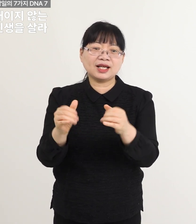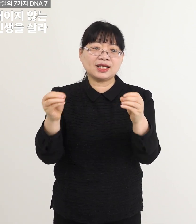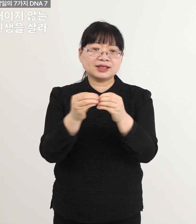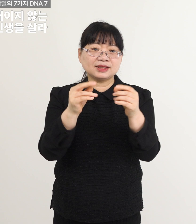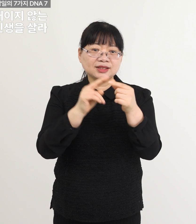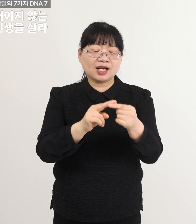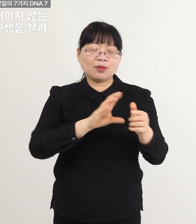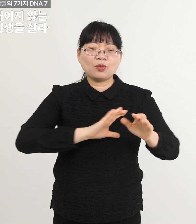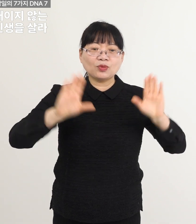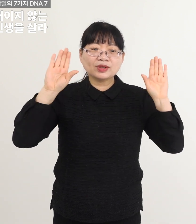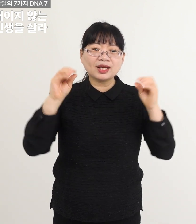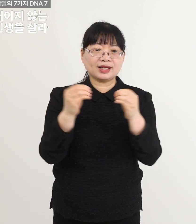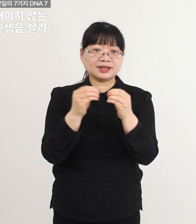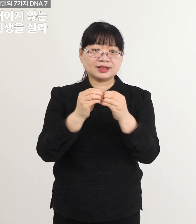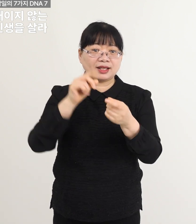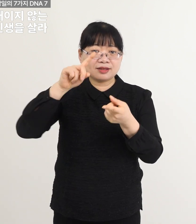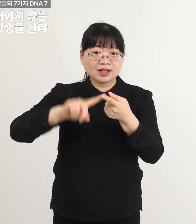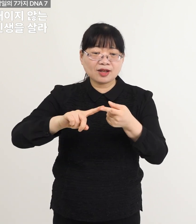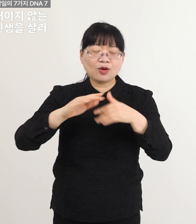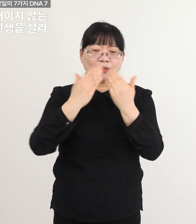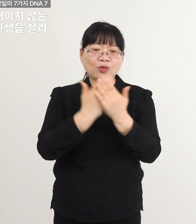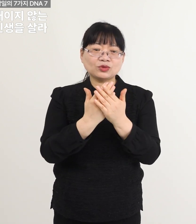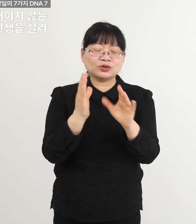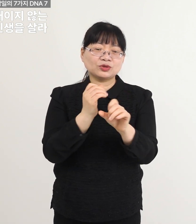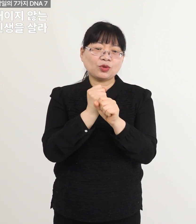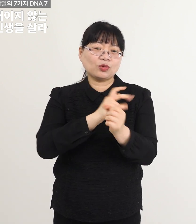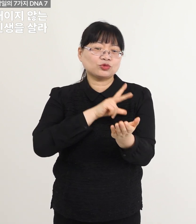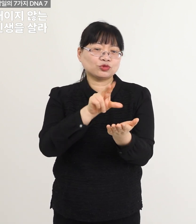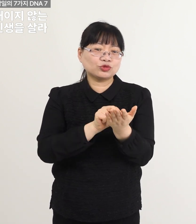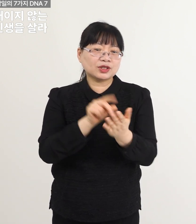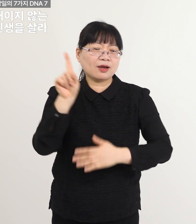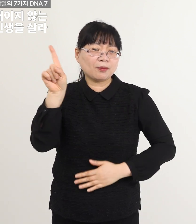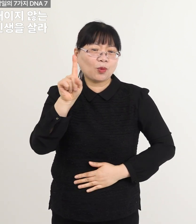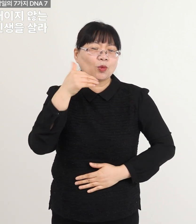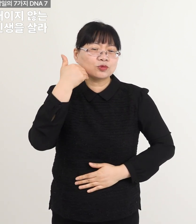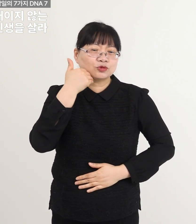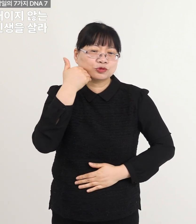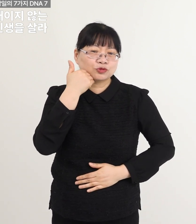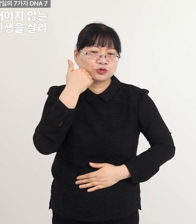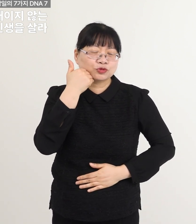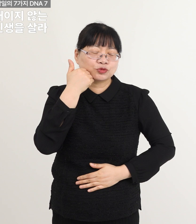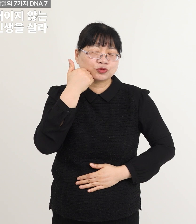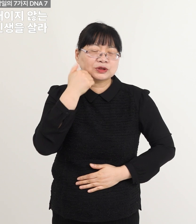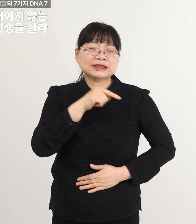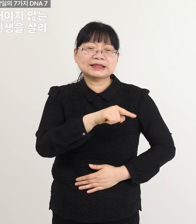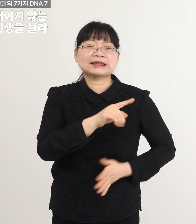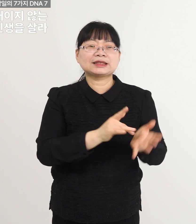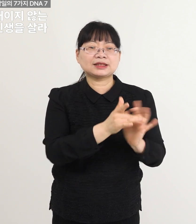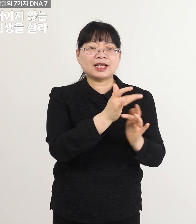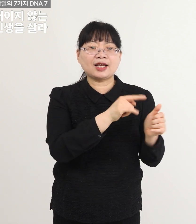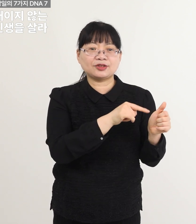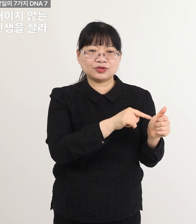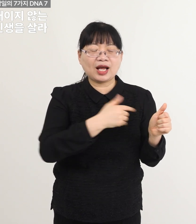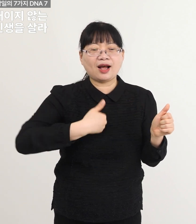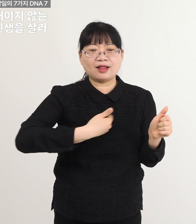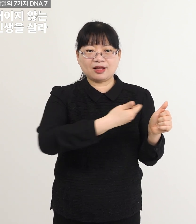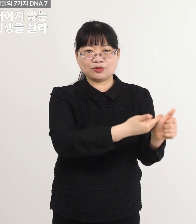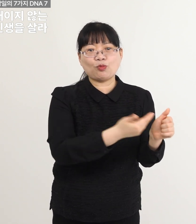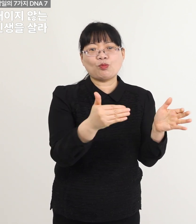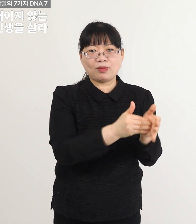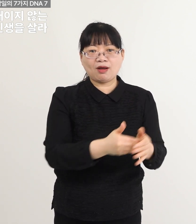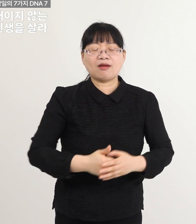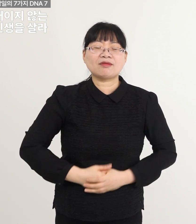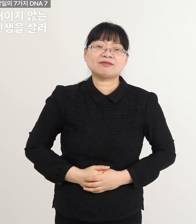글을. 근데 이 글의 모든 총주제가 누구시라? 바로 그 예수를 가르치는